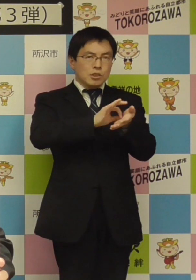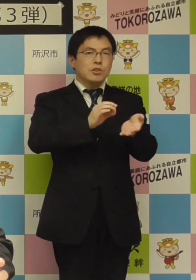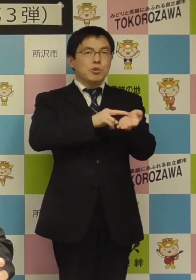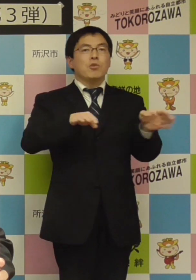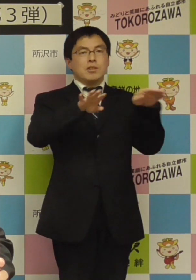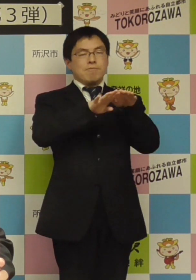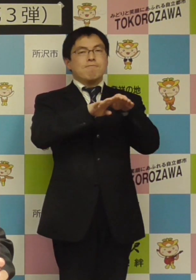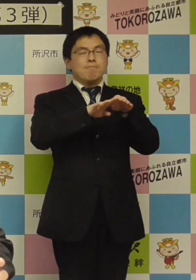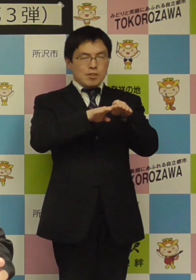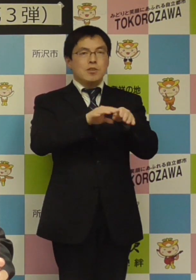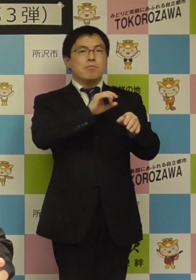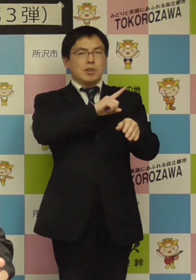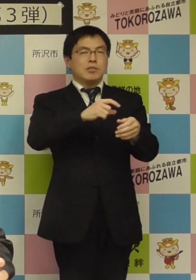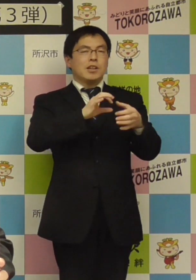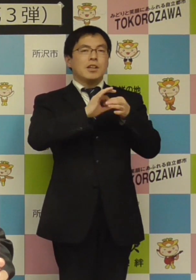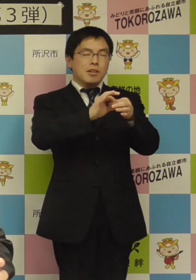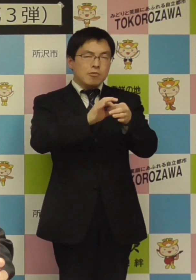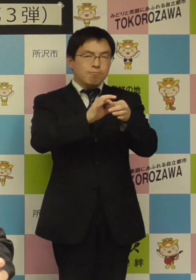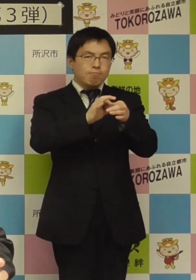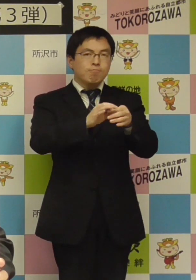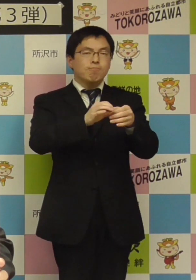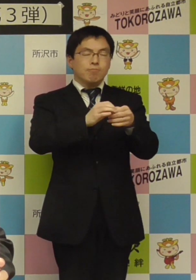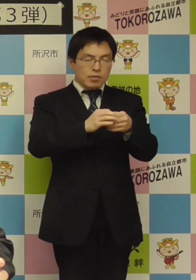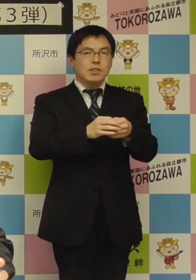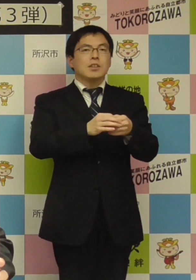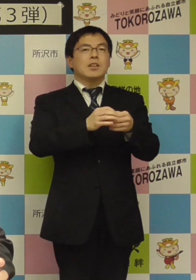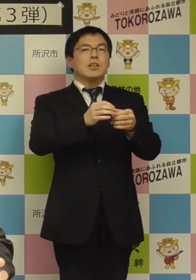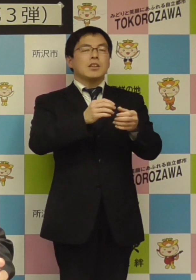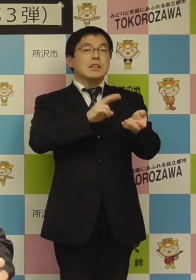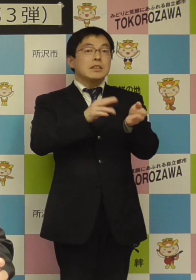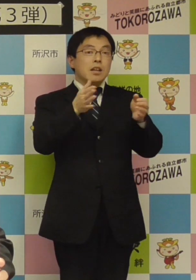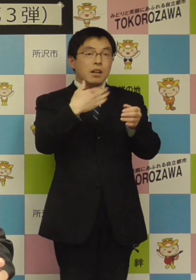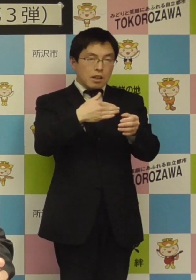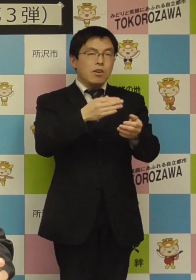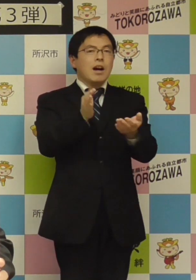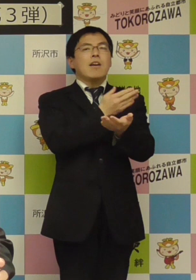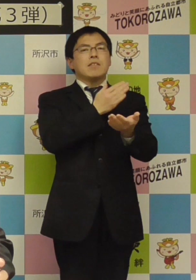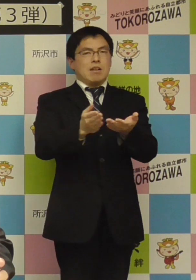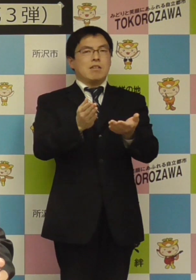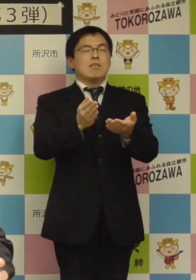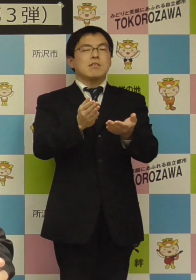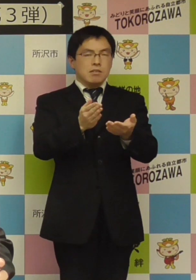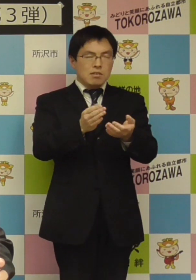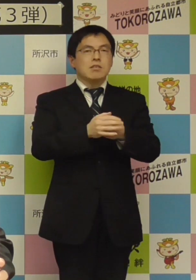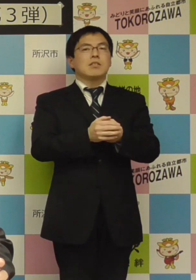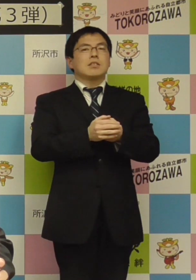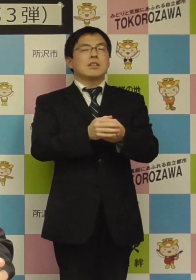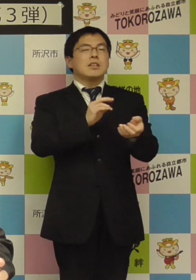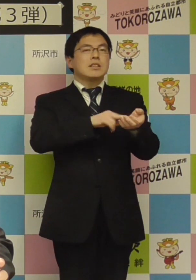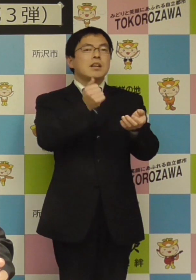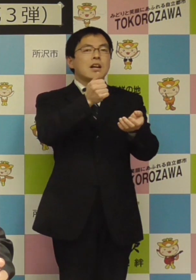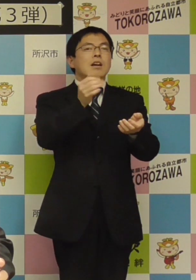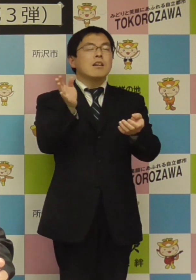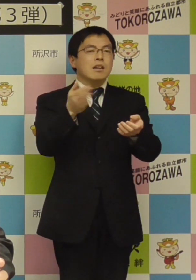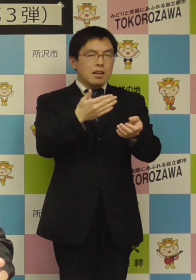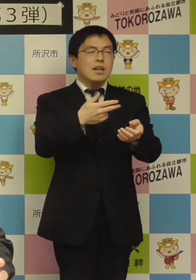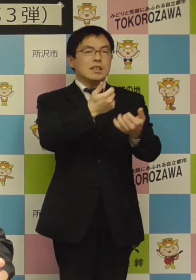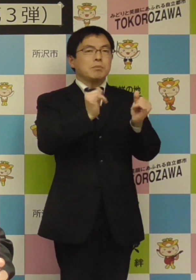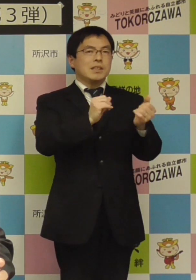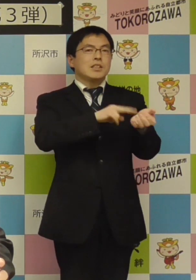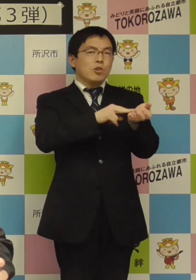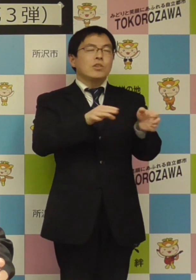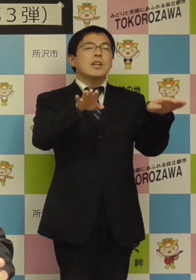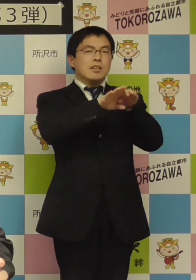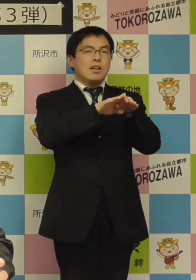にご連絡いただき、かかりつけのお医者さんの判断により、お医者さんから市民医療